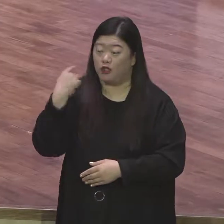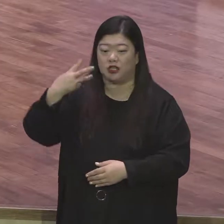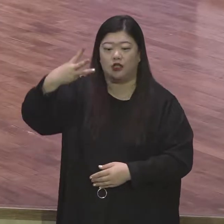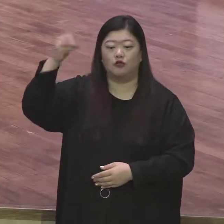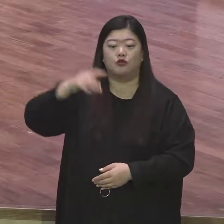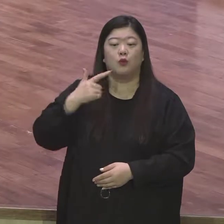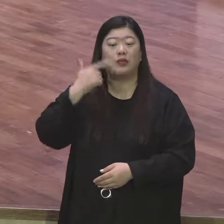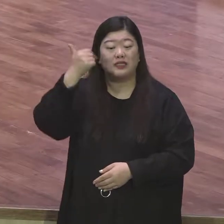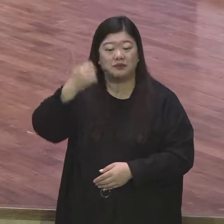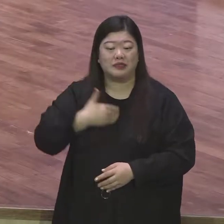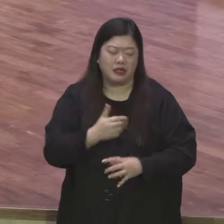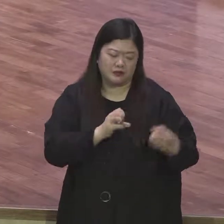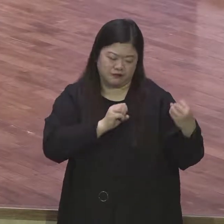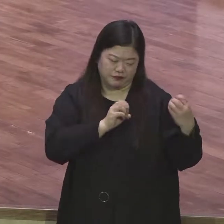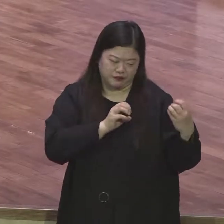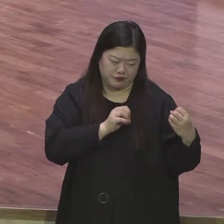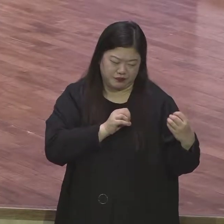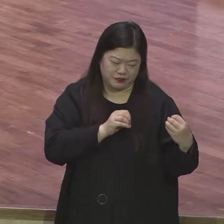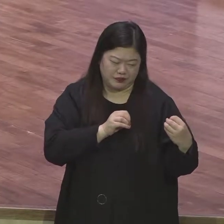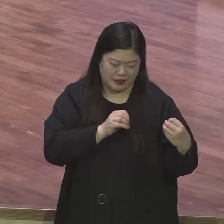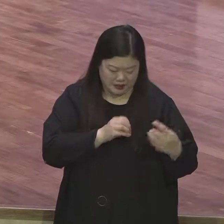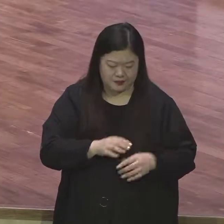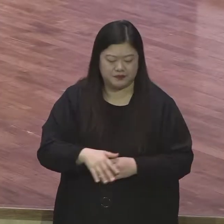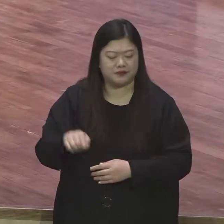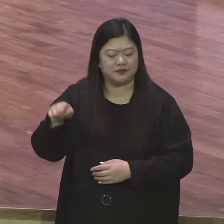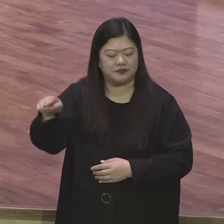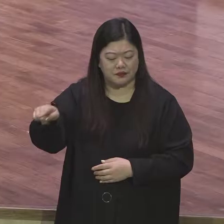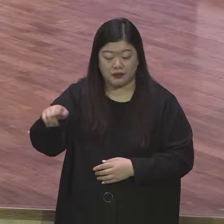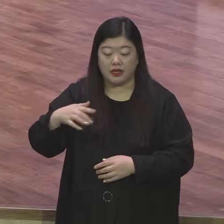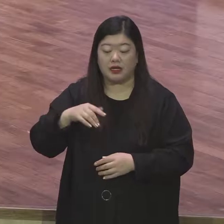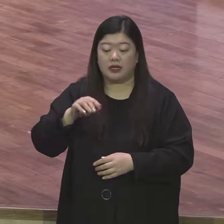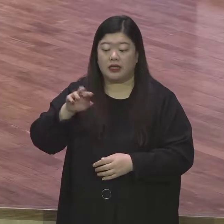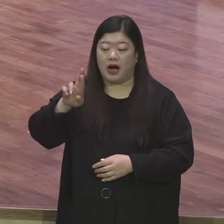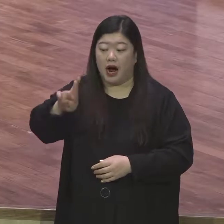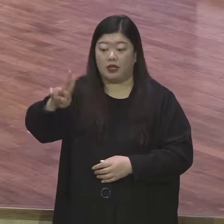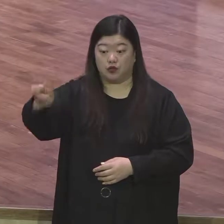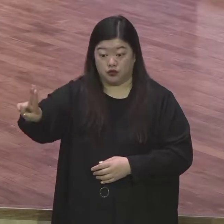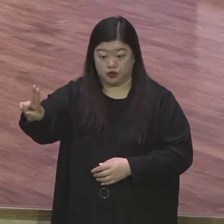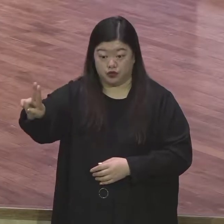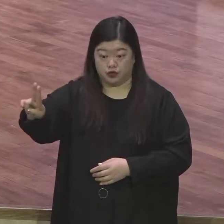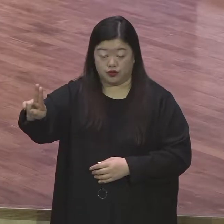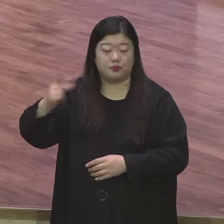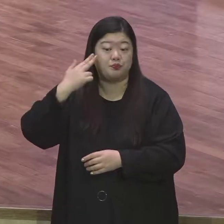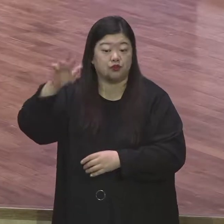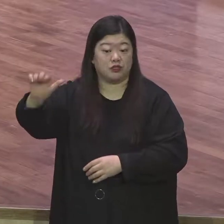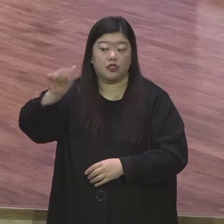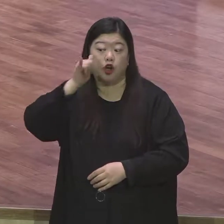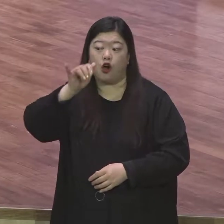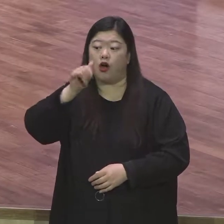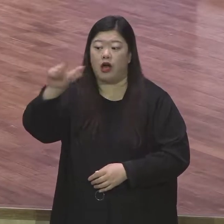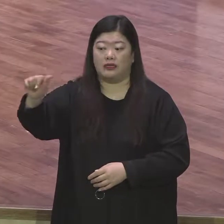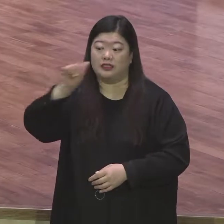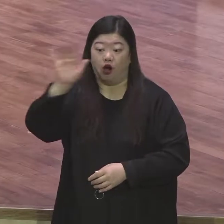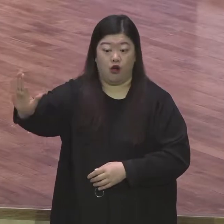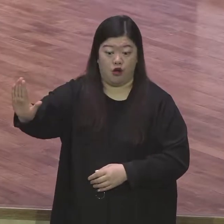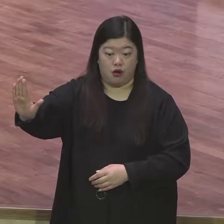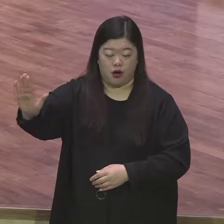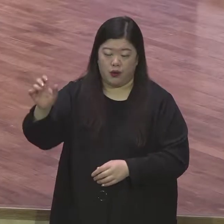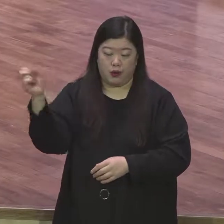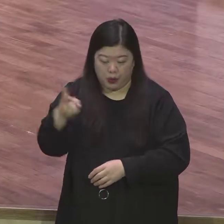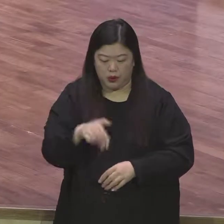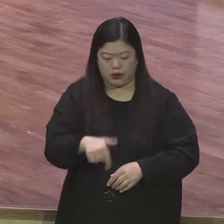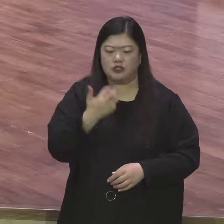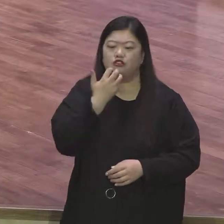회의했어요. 그래서 어떻게 하든지 간에 우리 여원교회 알류 중심으로 그렇게 엘리트들 다 이마도에